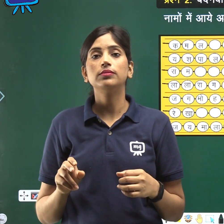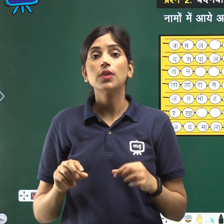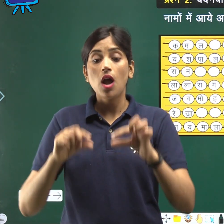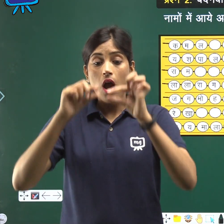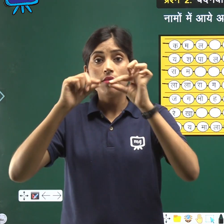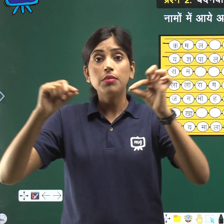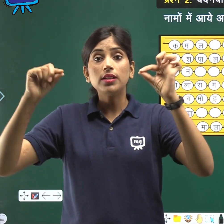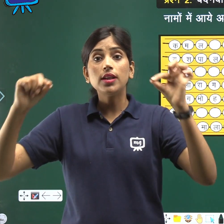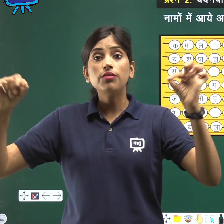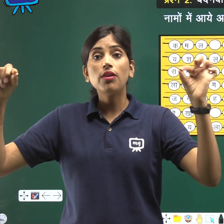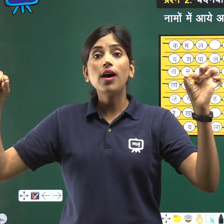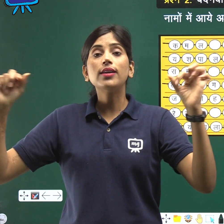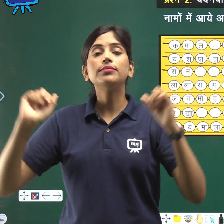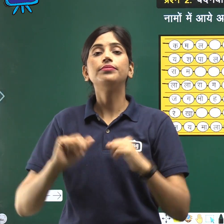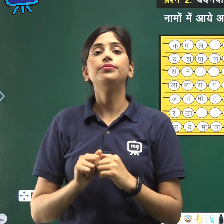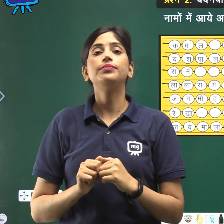बंदरवार